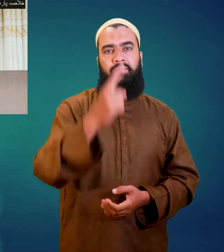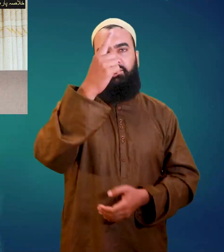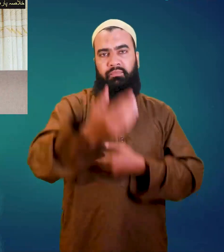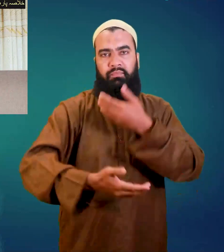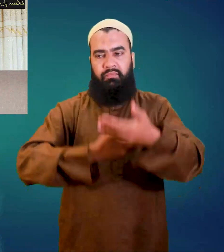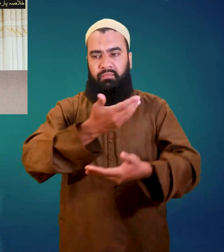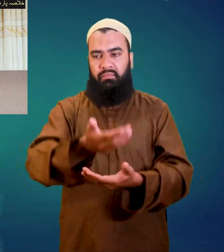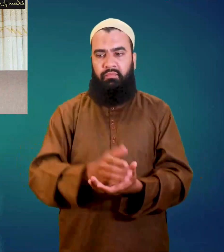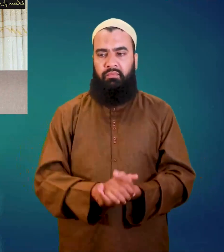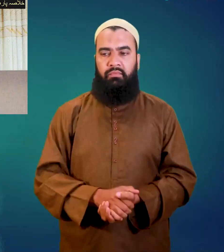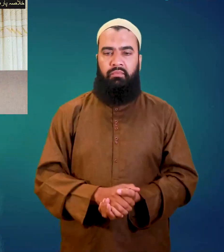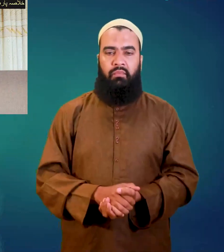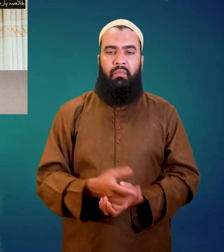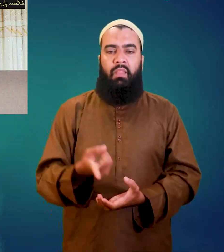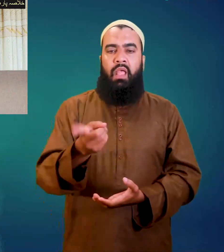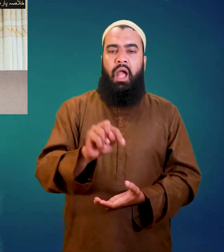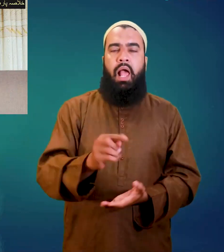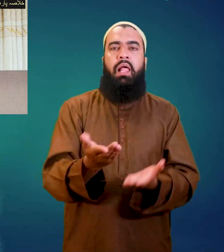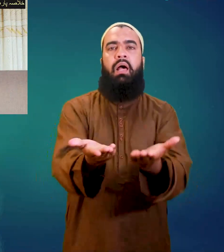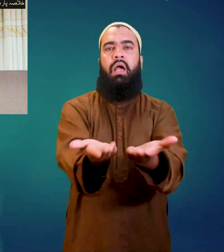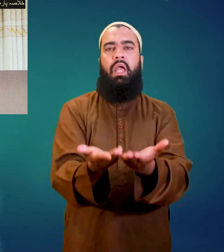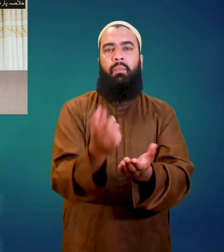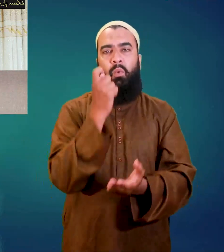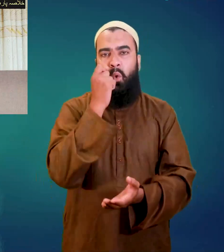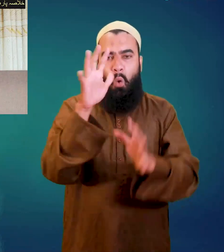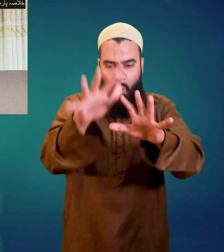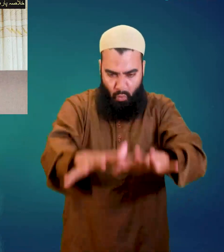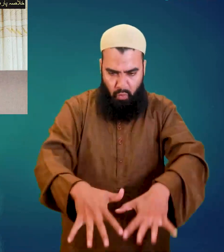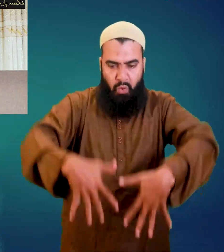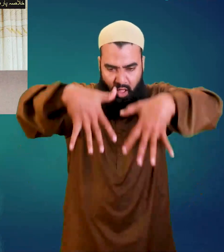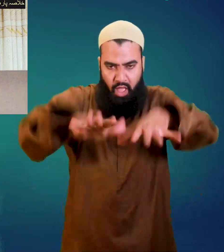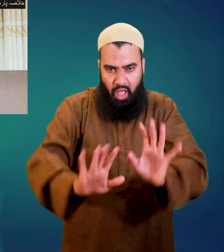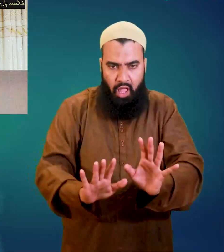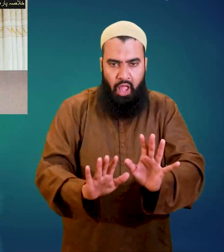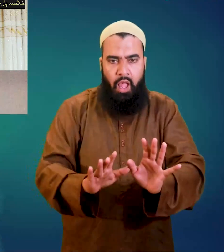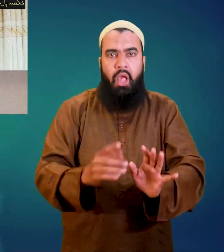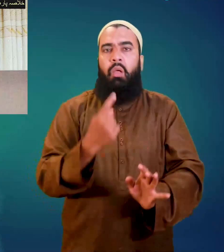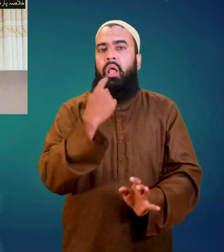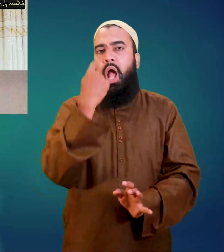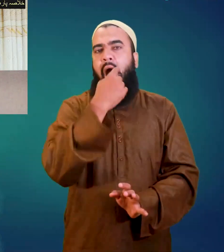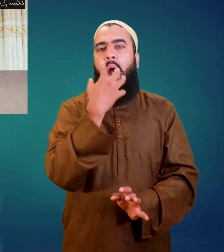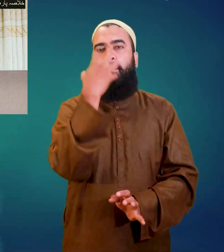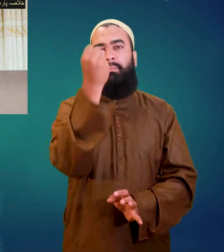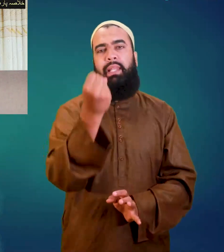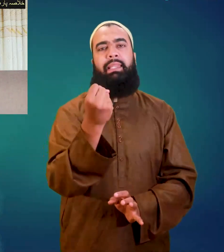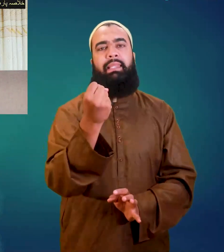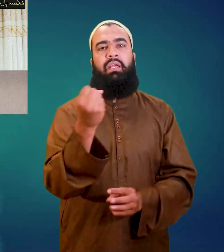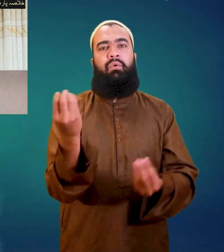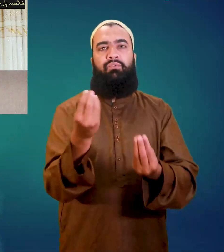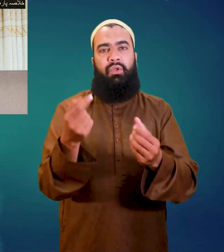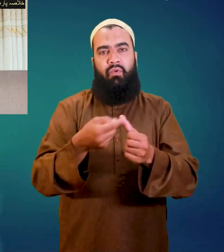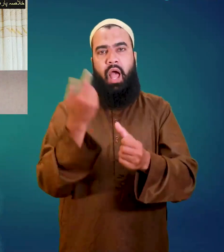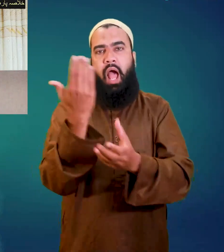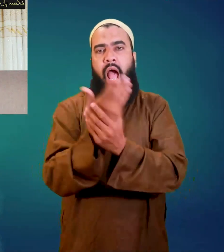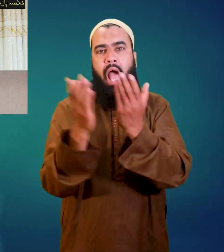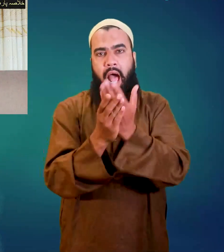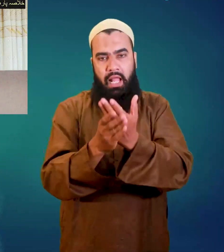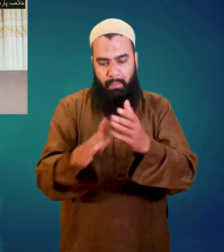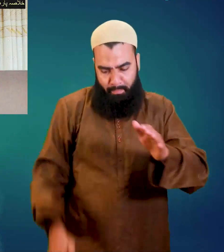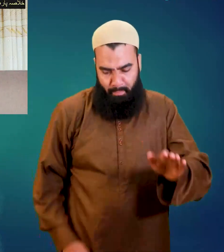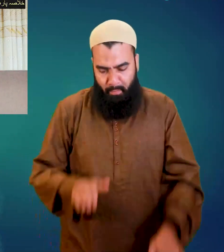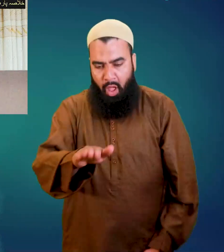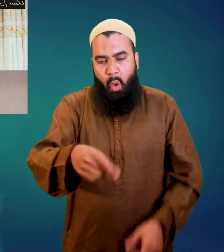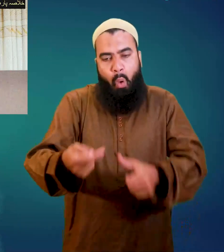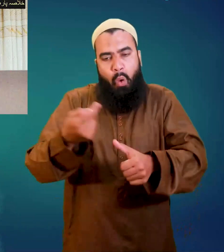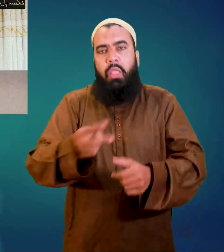ہاتھ اور پاؤں گواہی دیں گے جو کچھ دنیا کے اندر اعمال کرتے رہے۔ یہ قرآن مجید کی دیگر آیات میں بھی فرمایا گیا